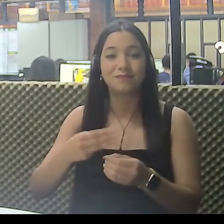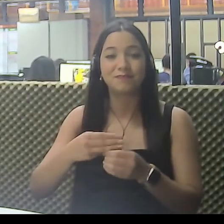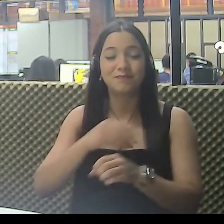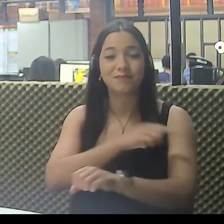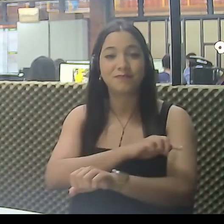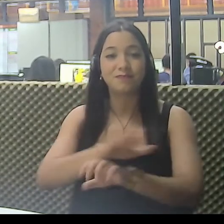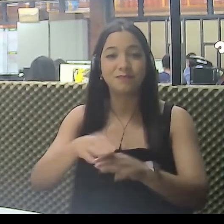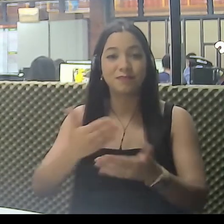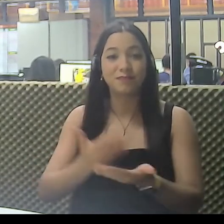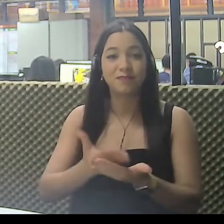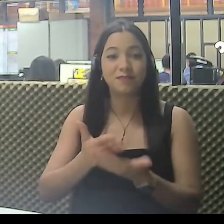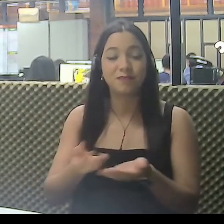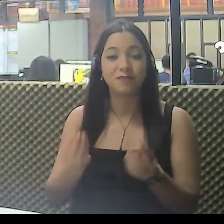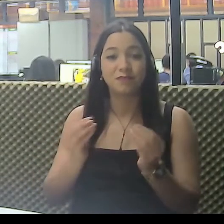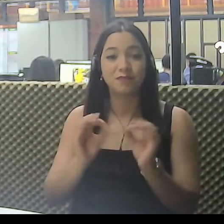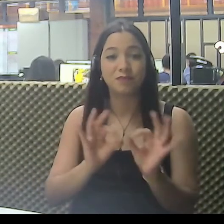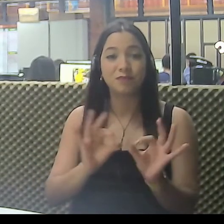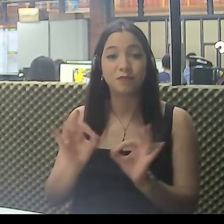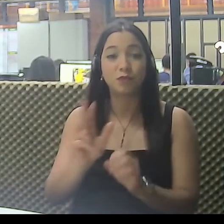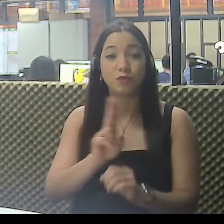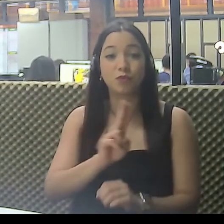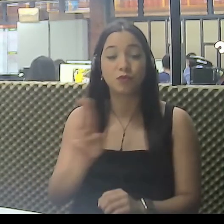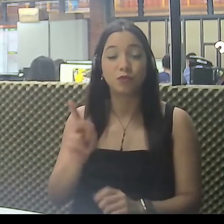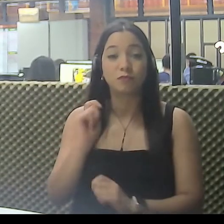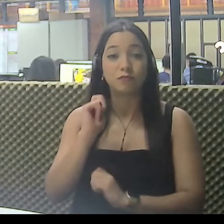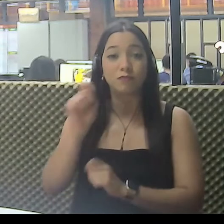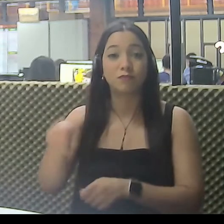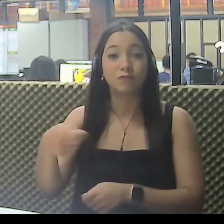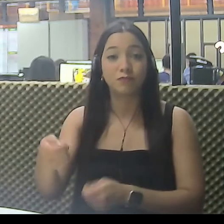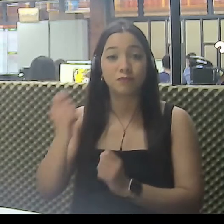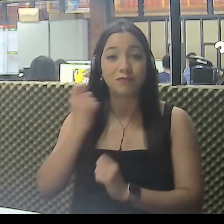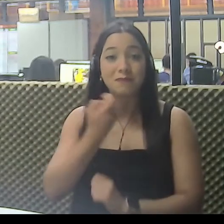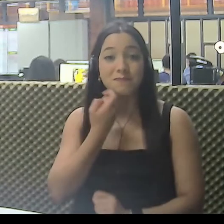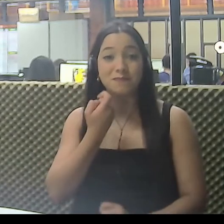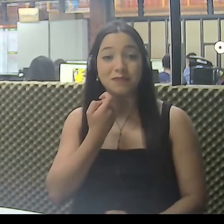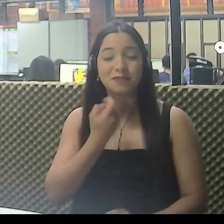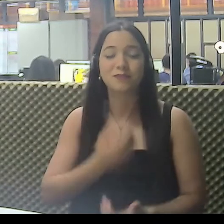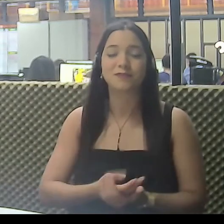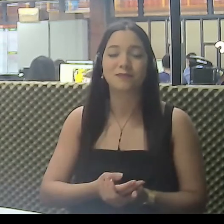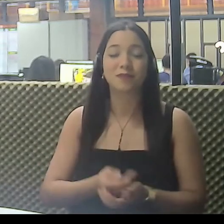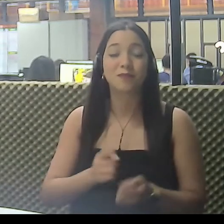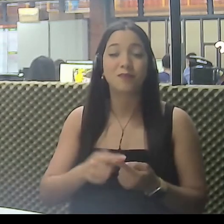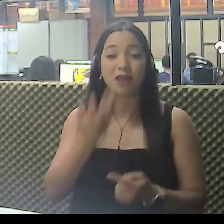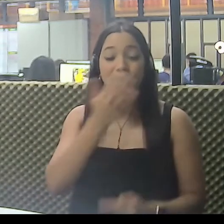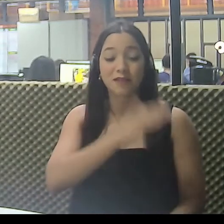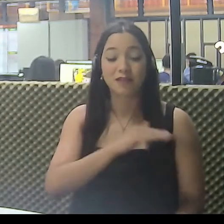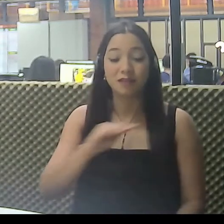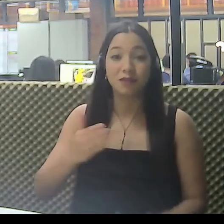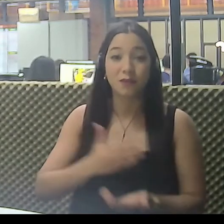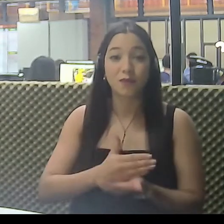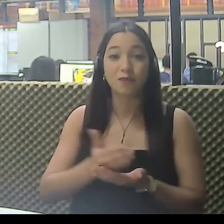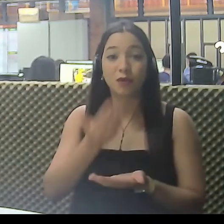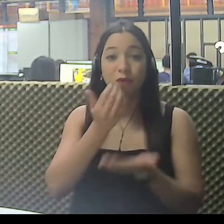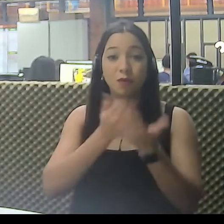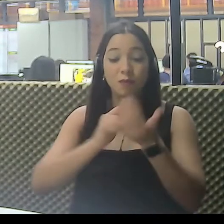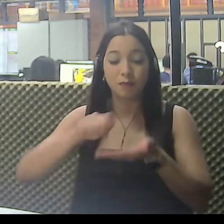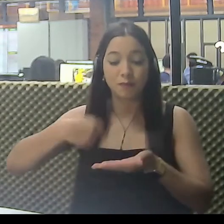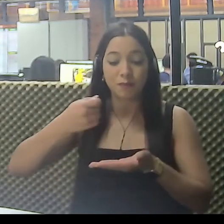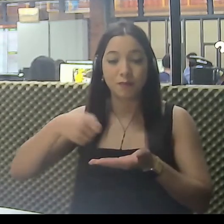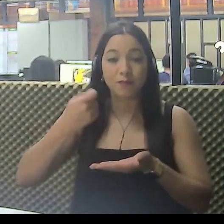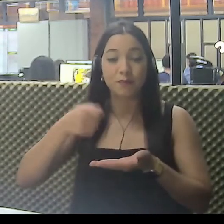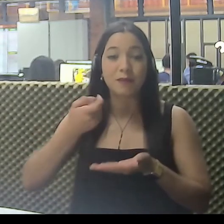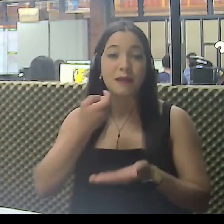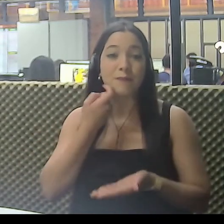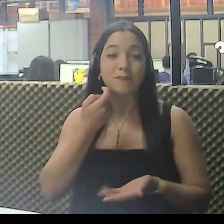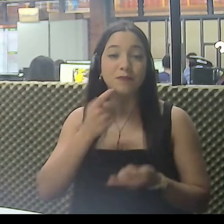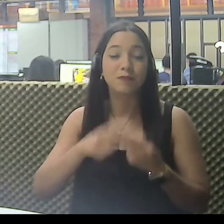Educação, implantou o projeto Peixe na Rede, que irá incluir a carne de peixe na alimentação escolar, promovendo saúde e